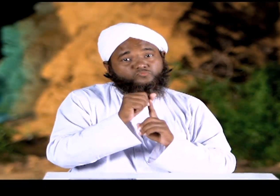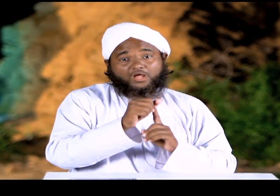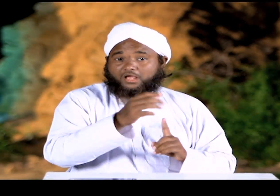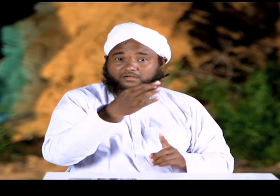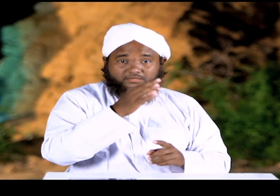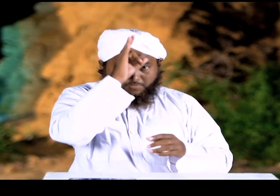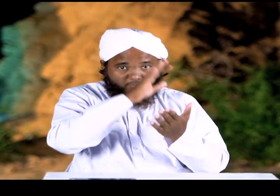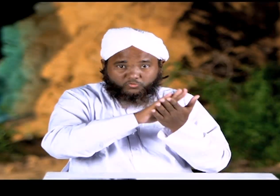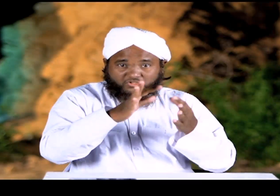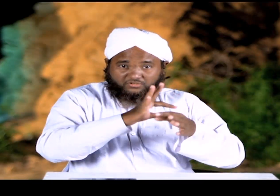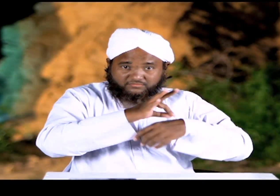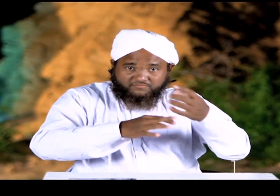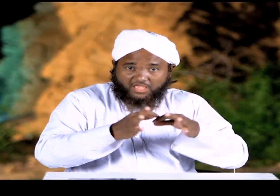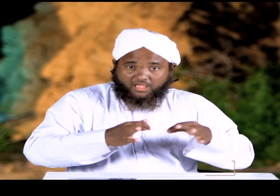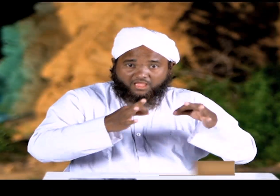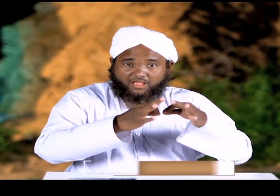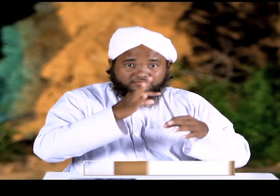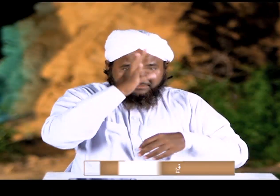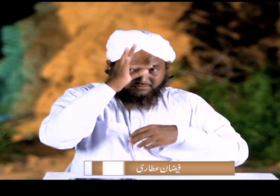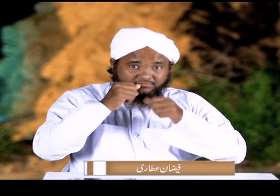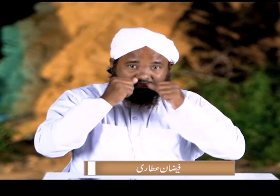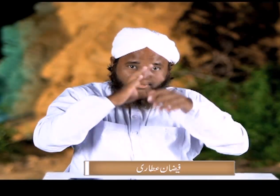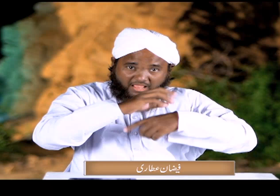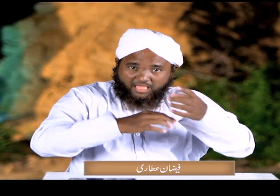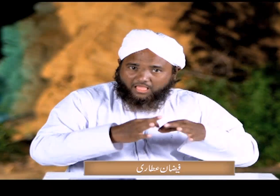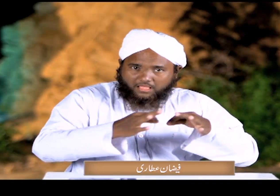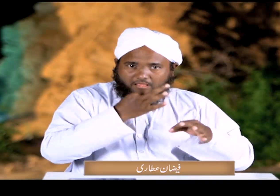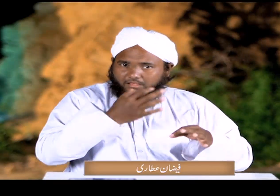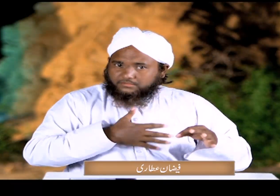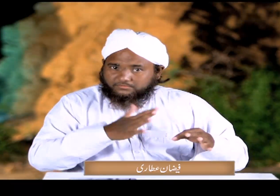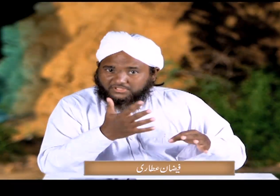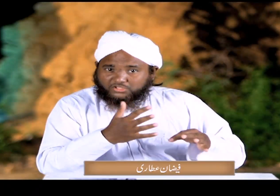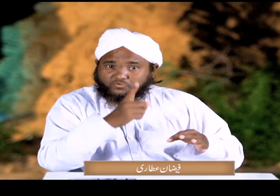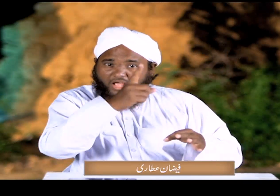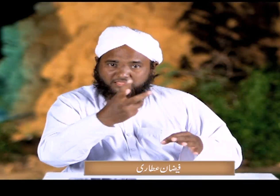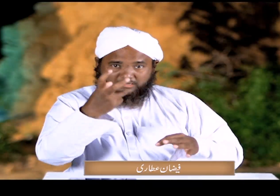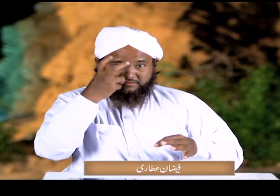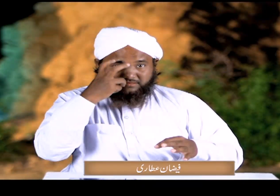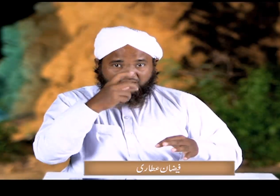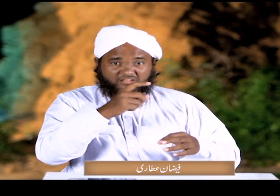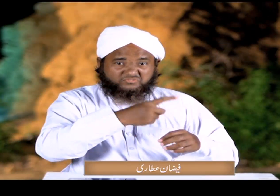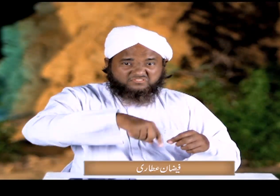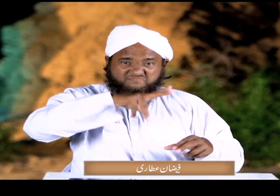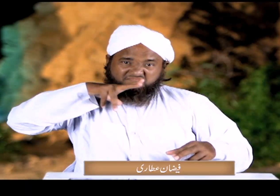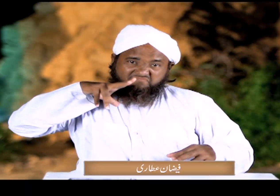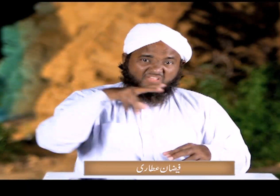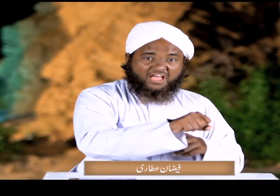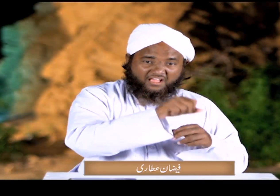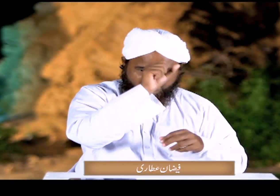ہے۔ اللہ پاک ہمیں ہمیشہ اپنے پیاروں کا با ادب رکھے اور گستاخوں اور گستاخیوں سے